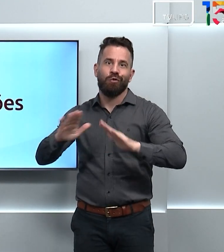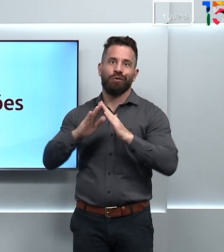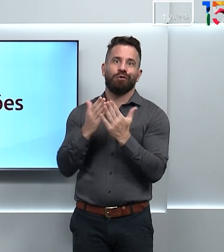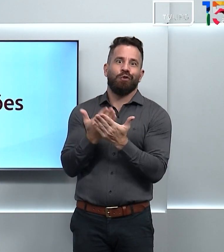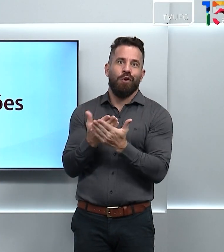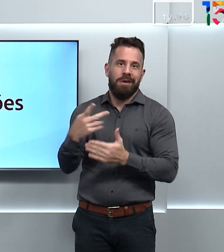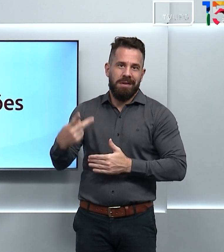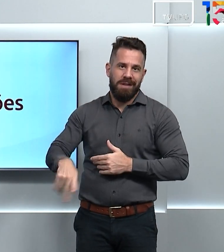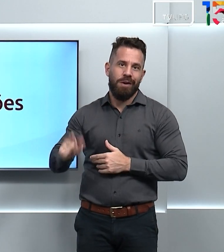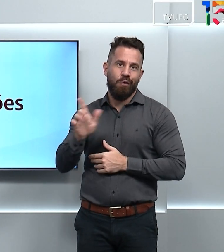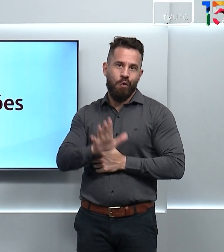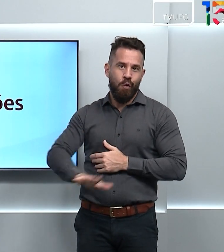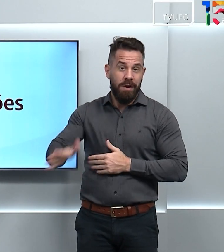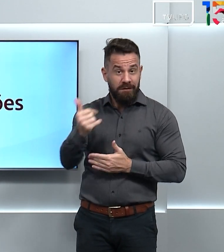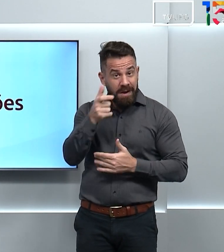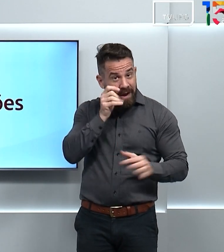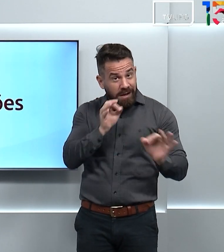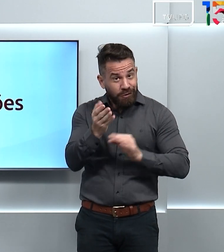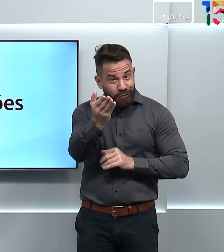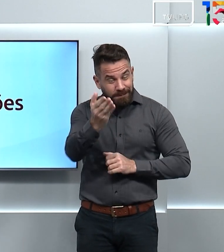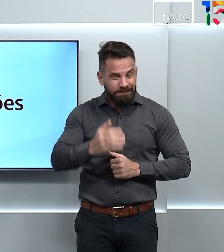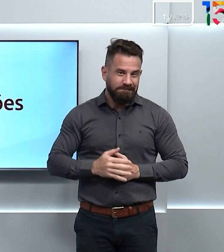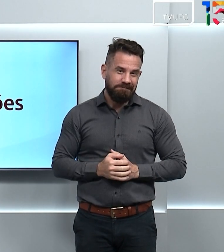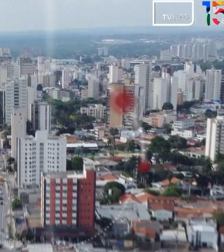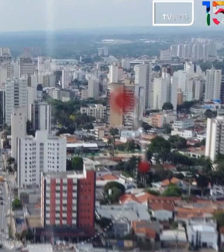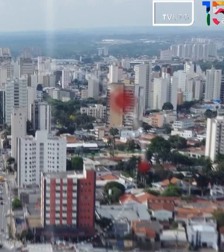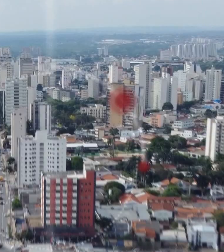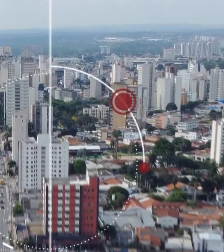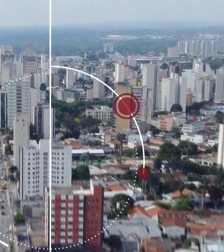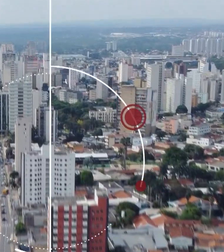Vem com a gente, o programa está só começando.